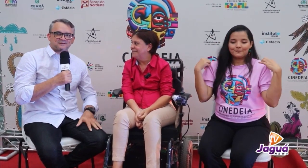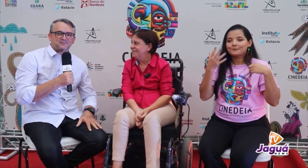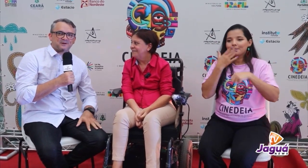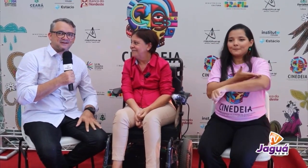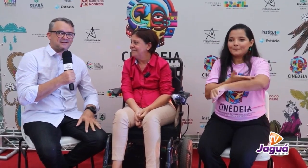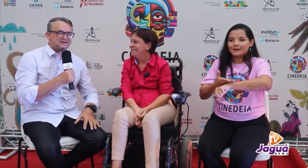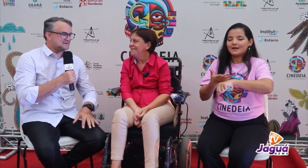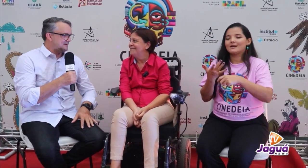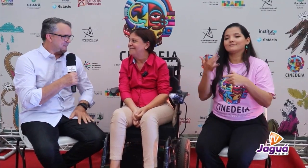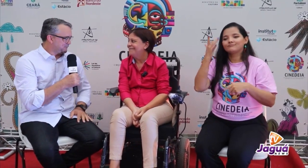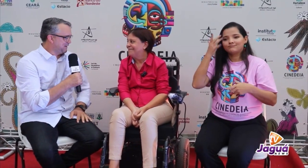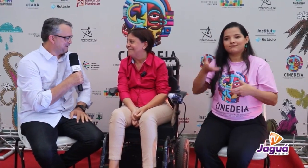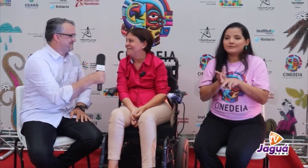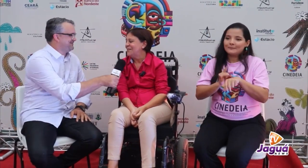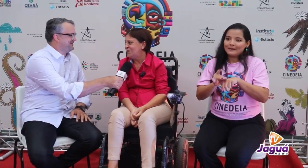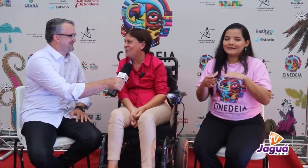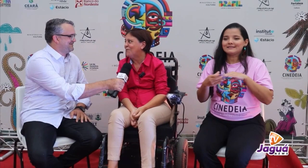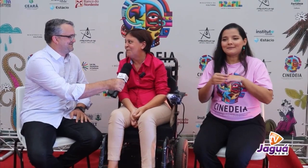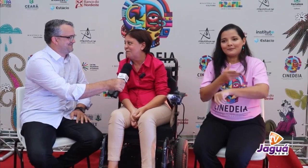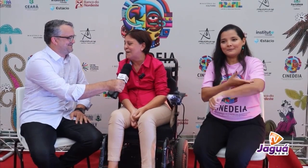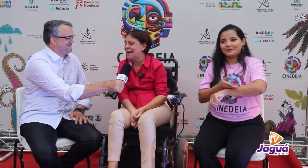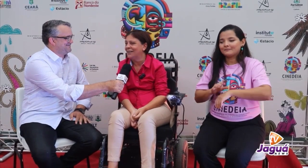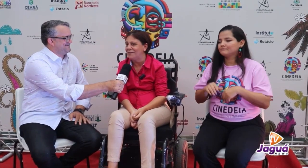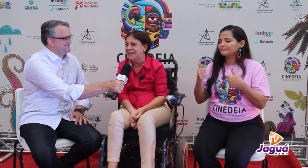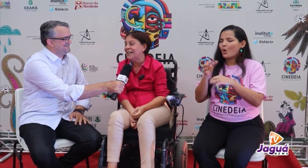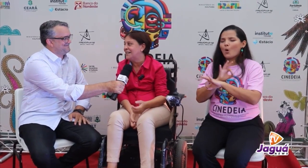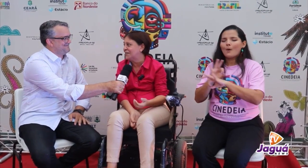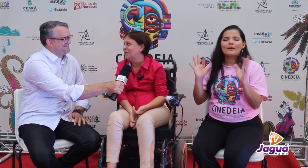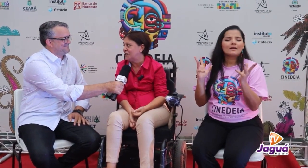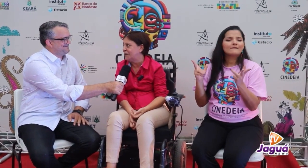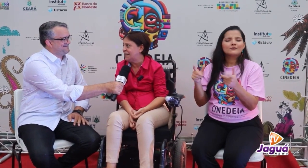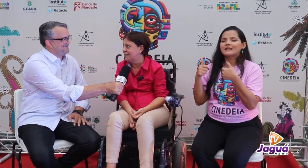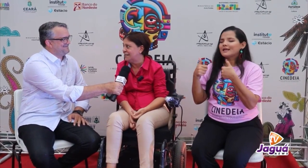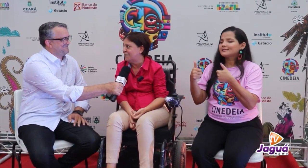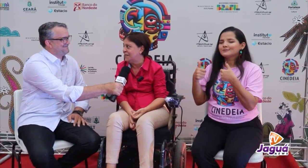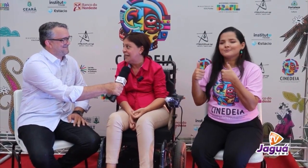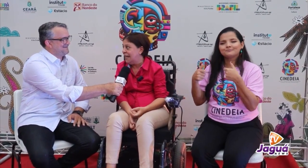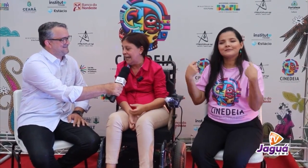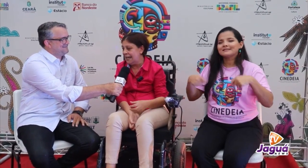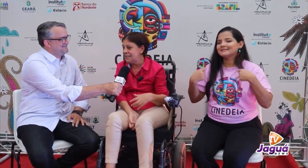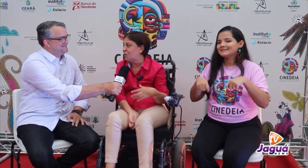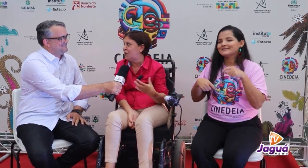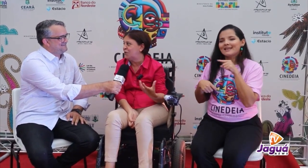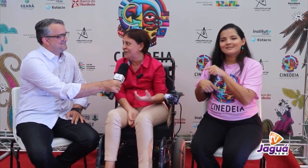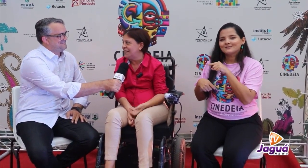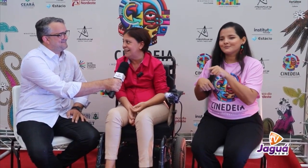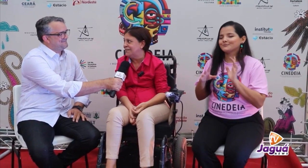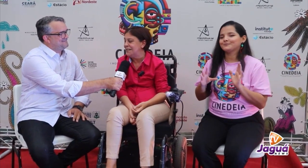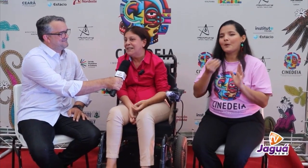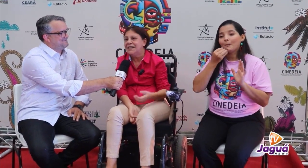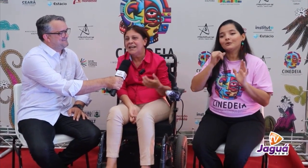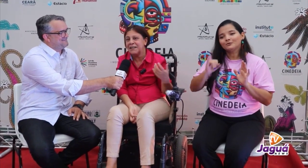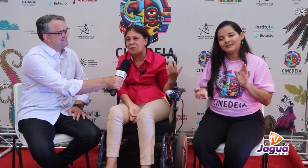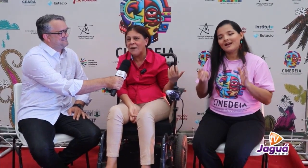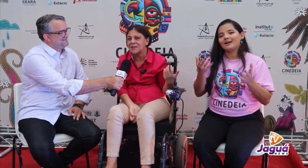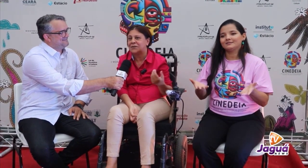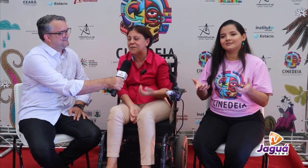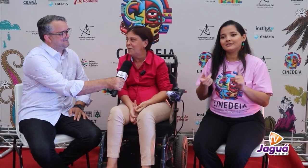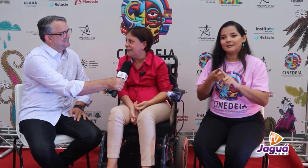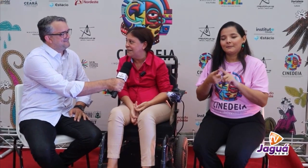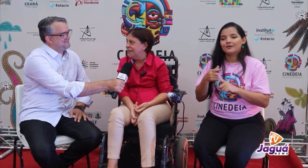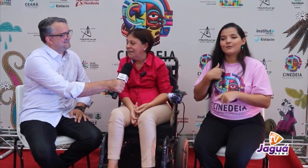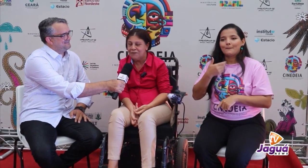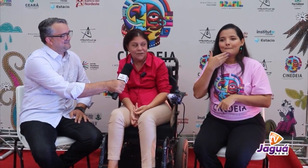de calça preta e de sapato branco. Show, maravilha, é isso que nós precisamos, é essa oportunidade. E aí eu